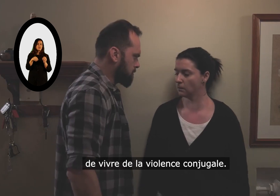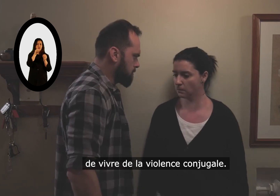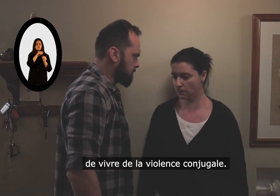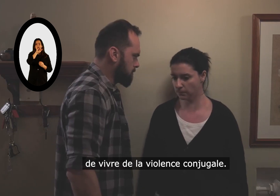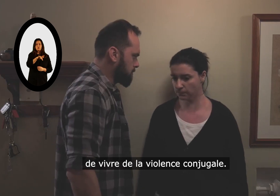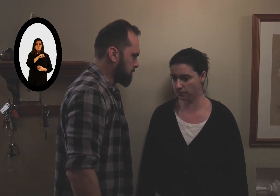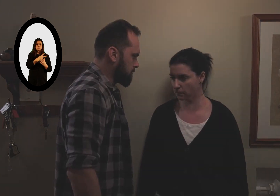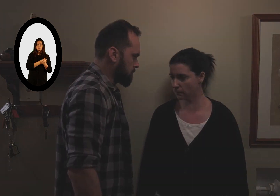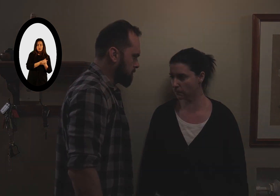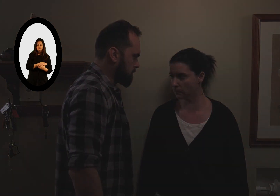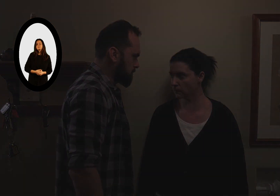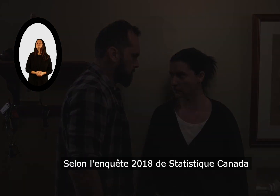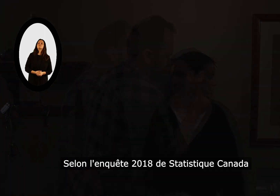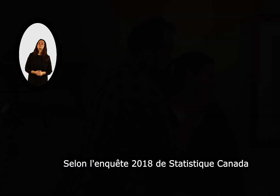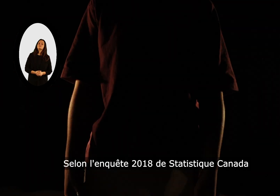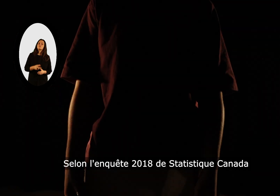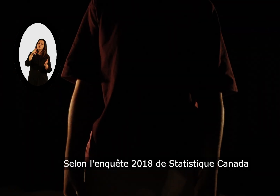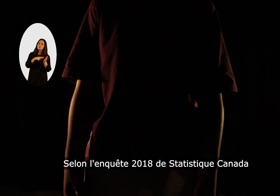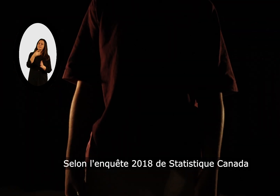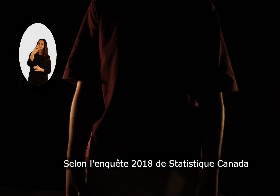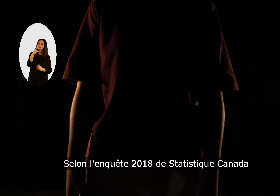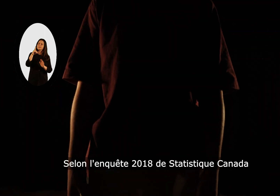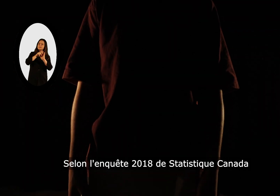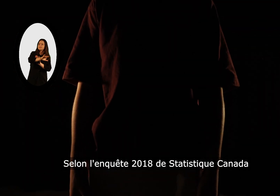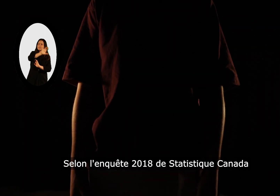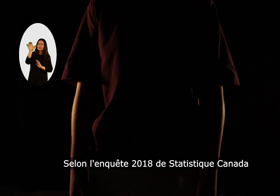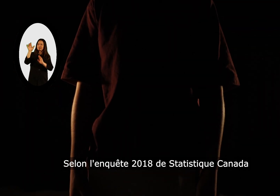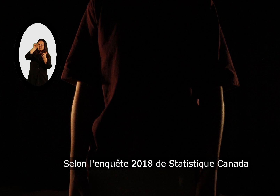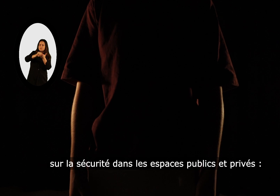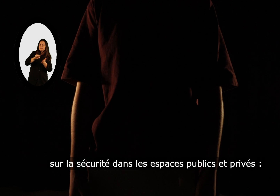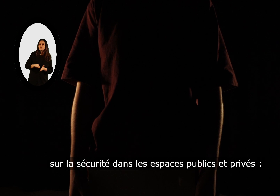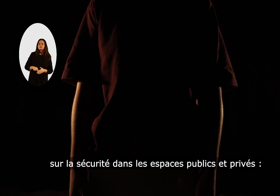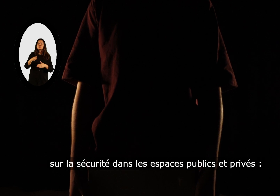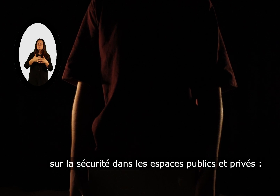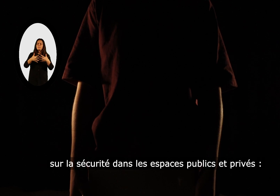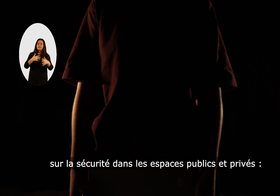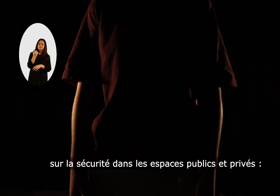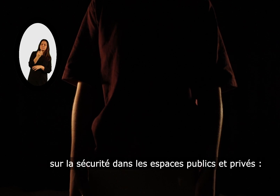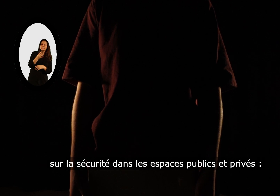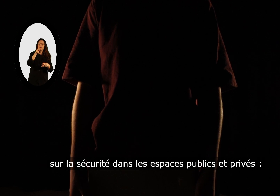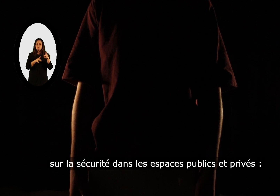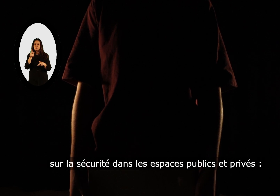conjugale. Selon l'enquête 2018 de Statistique Canada sur la sécurité dans les espaces publics et